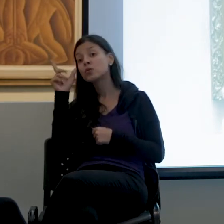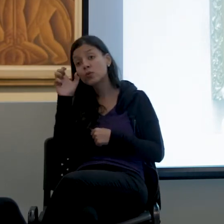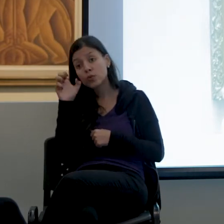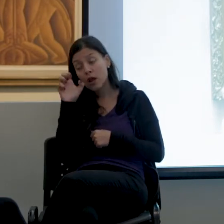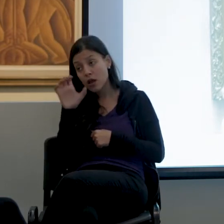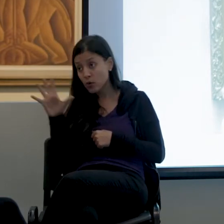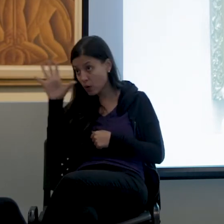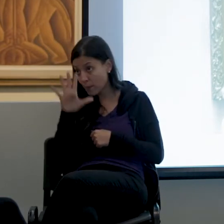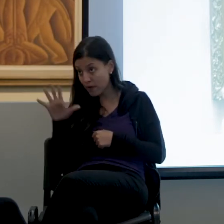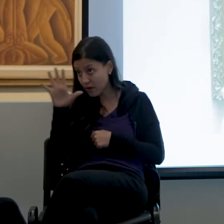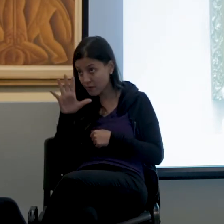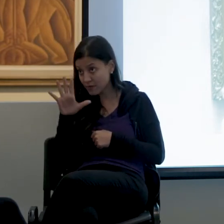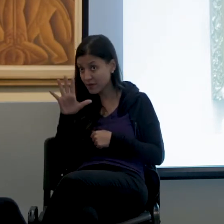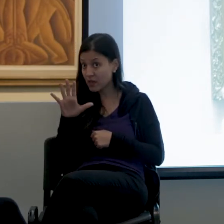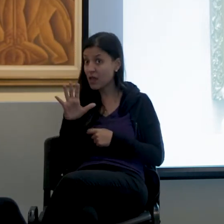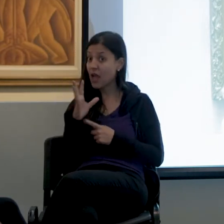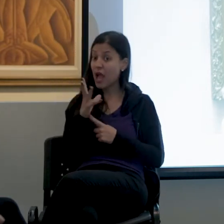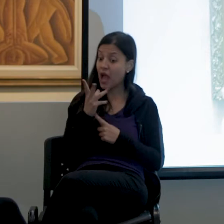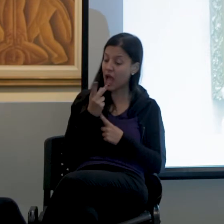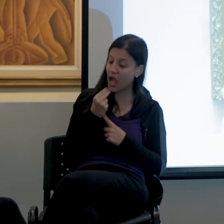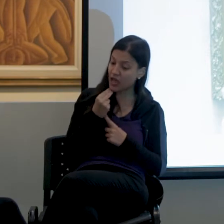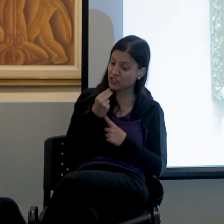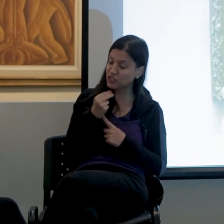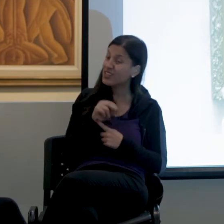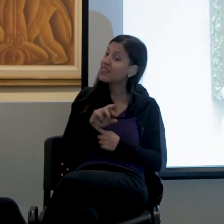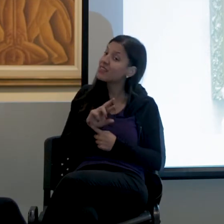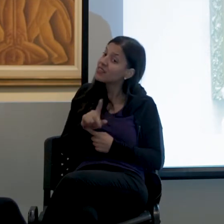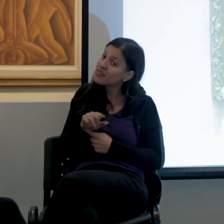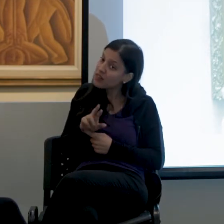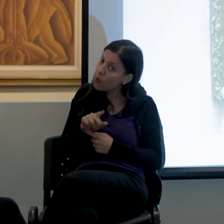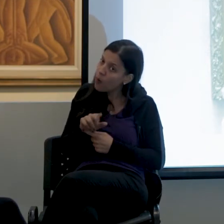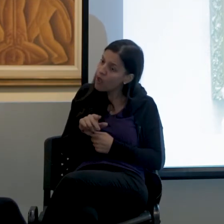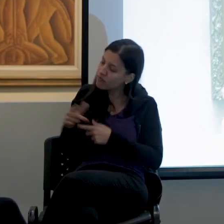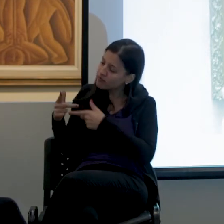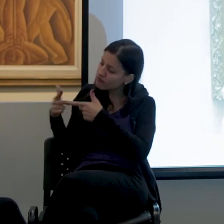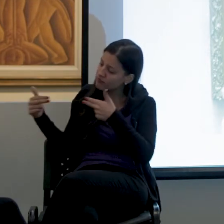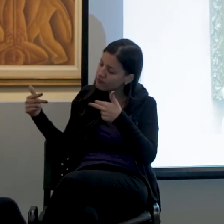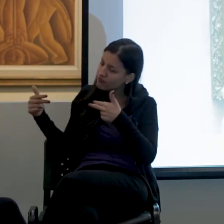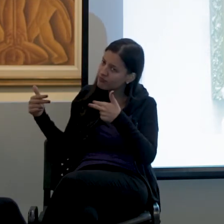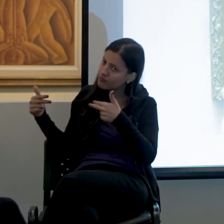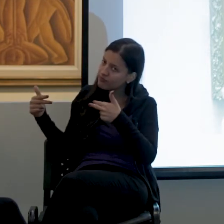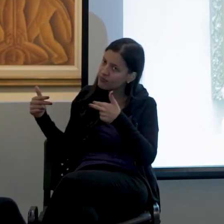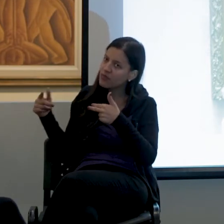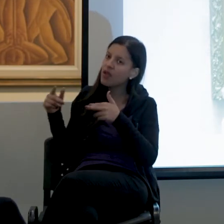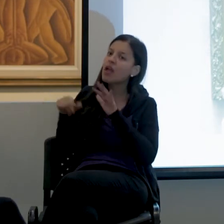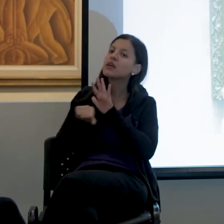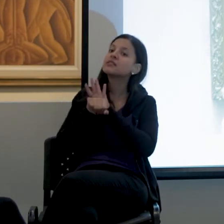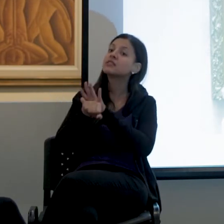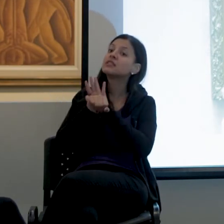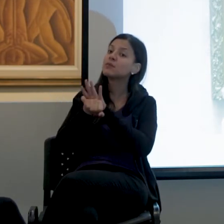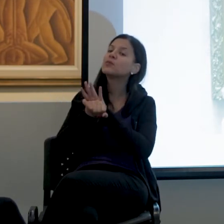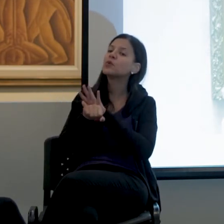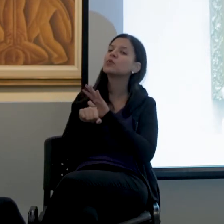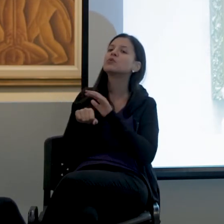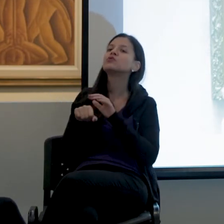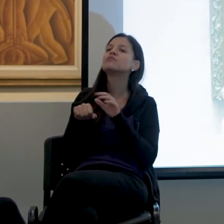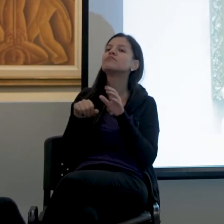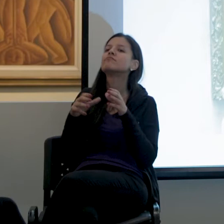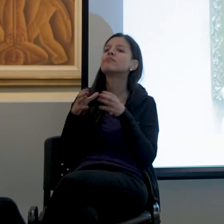considerada anti-arte, ou não arte, símbolos de civilizações